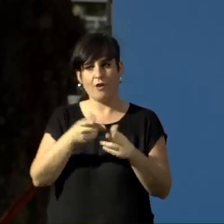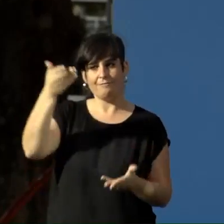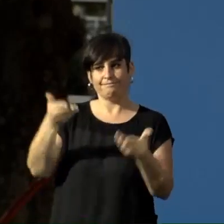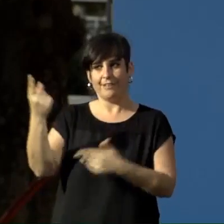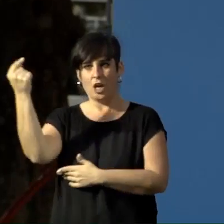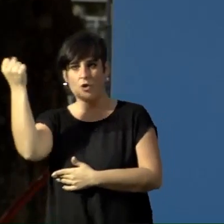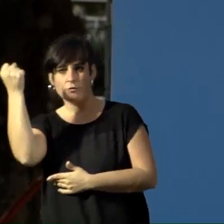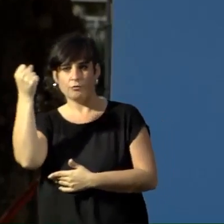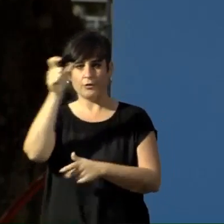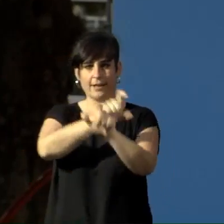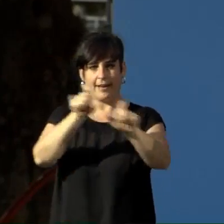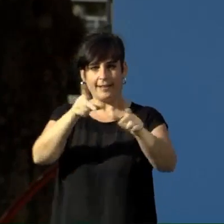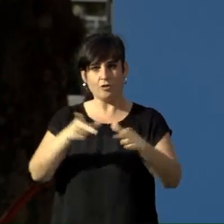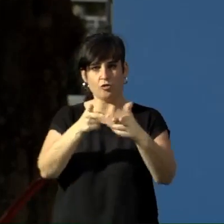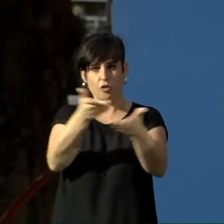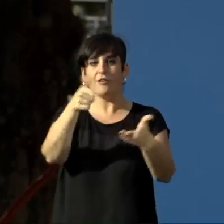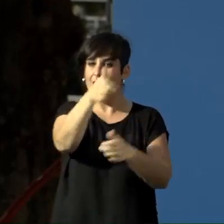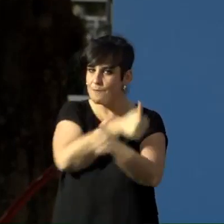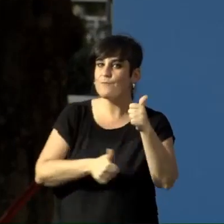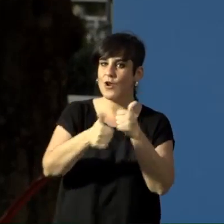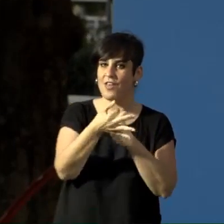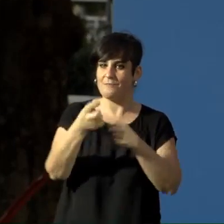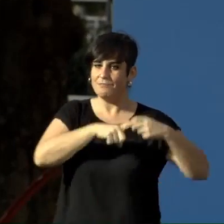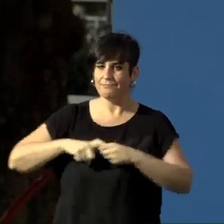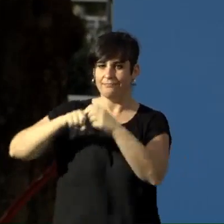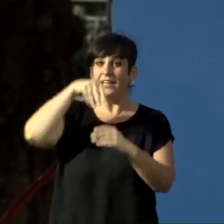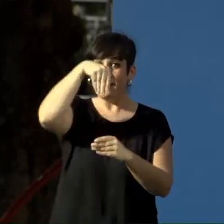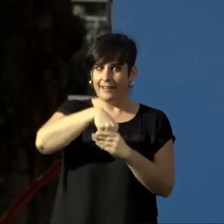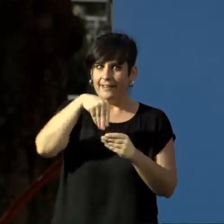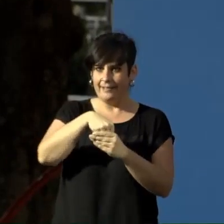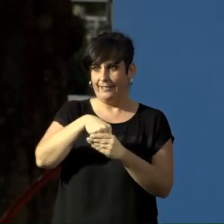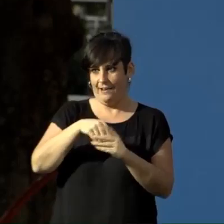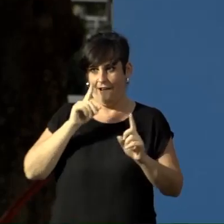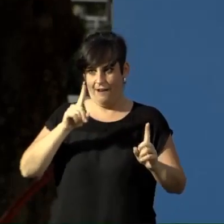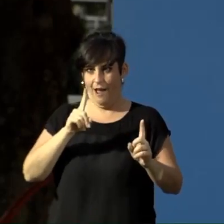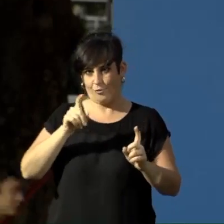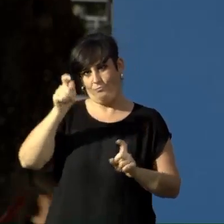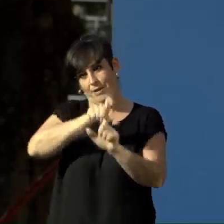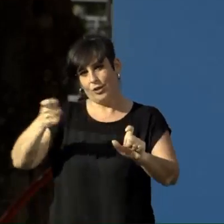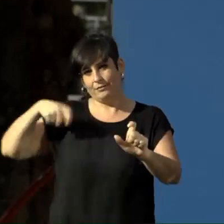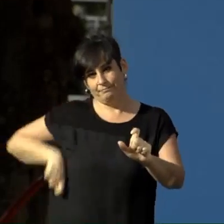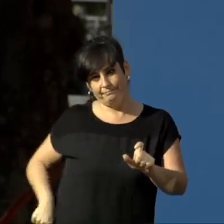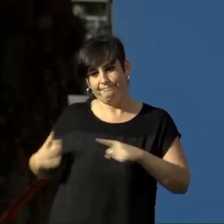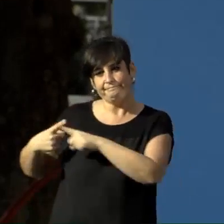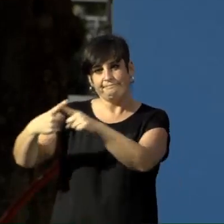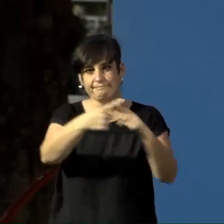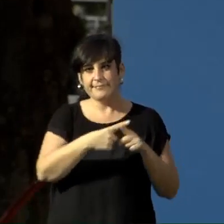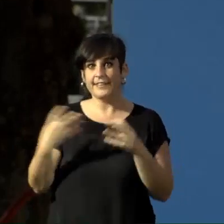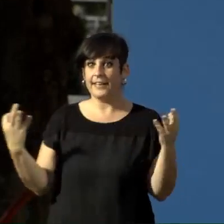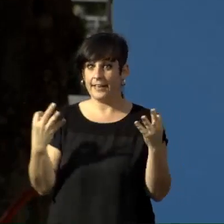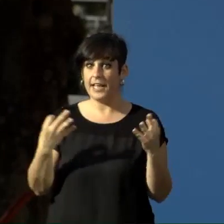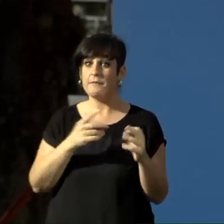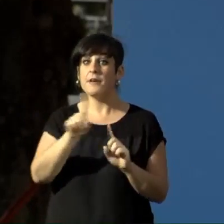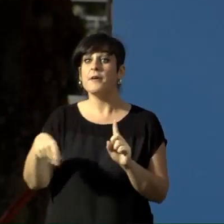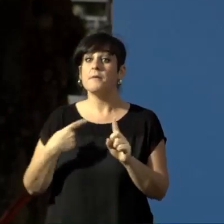na que prime a promoción da solidaridade interna entre os traballadores e entre as traballadoras e por extensión